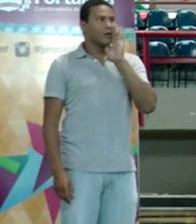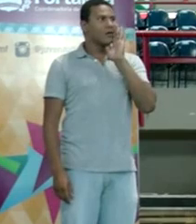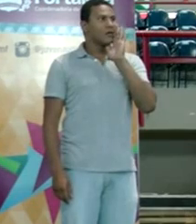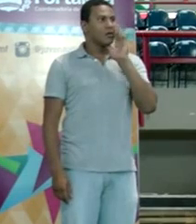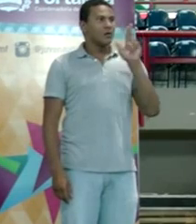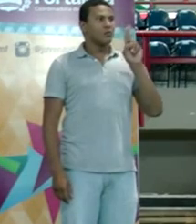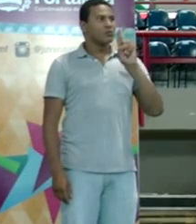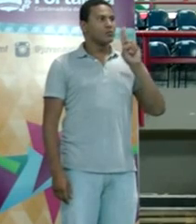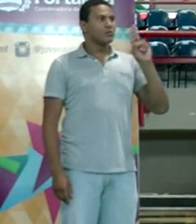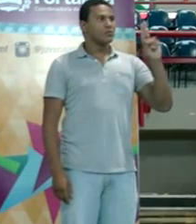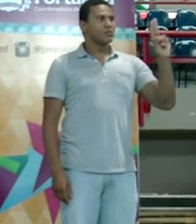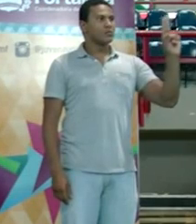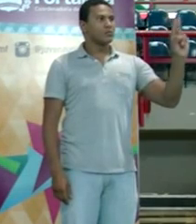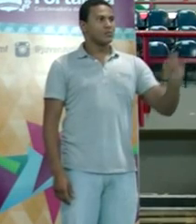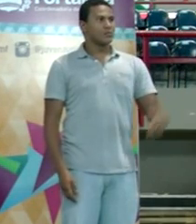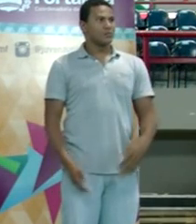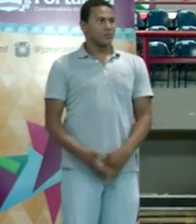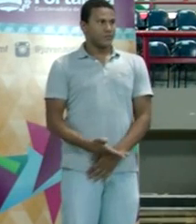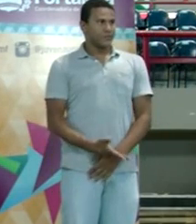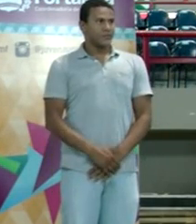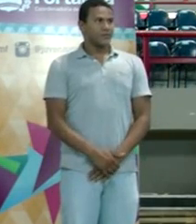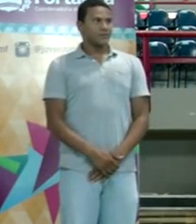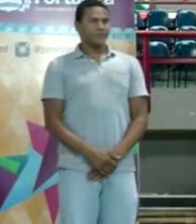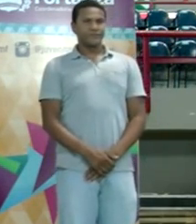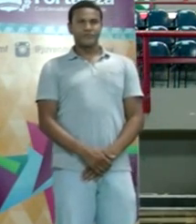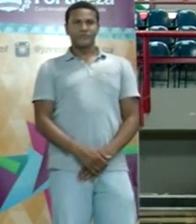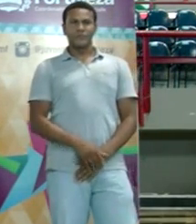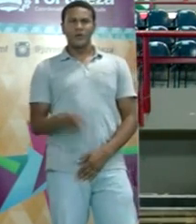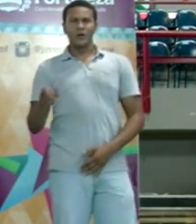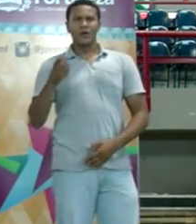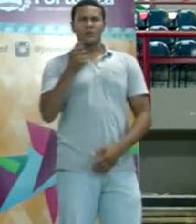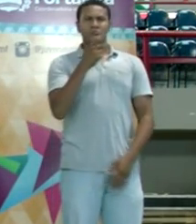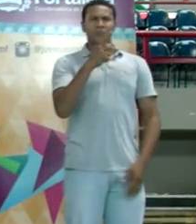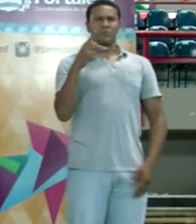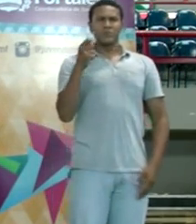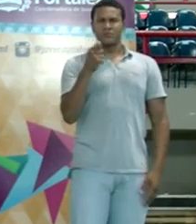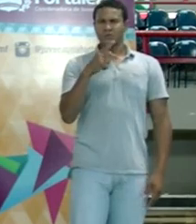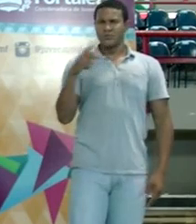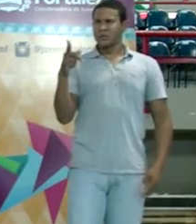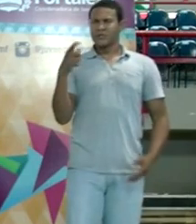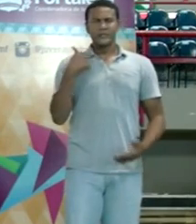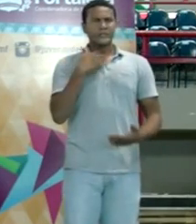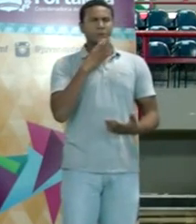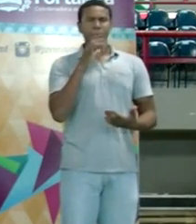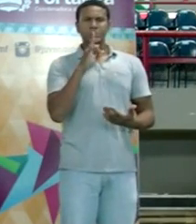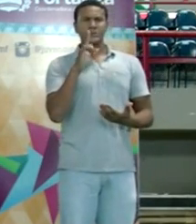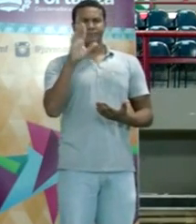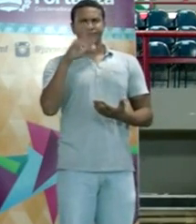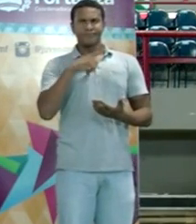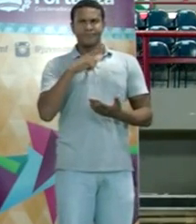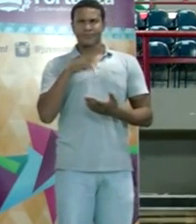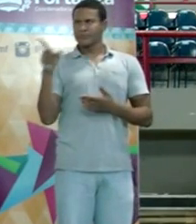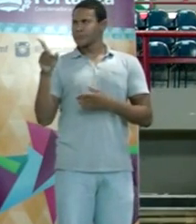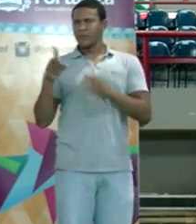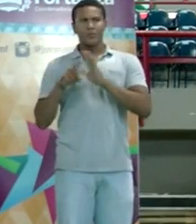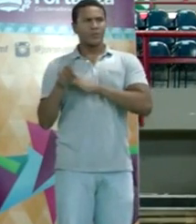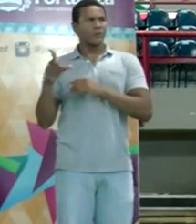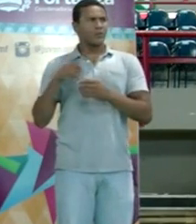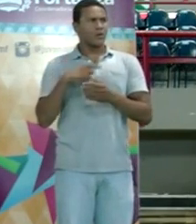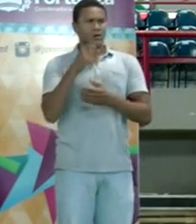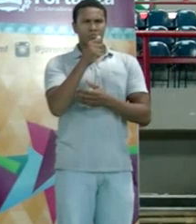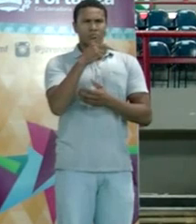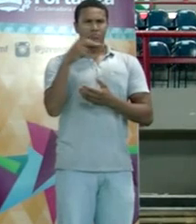Cara, não conhece esse aplicativo não. Assim, ele está dizendo aqui, o colega falando o seguinte, que tem um aplicativo que foi criado